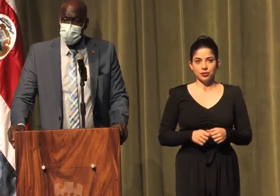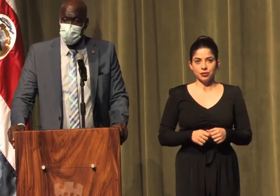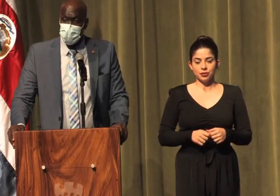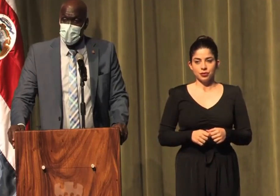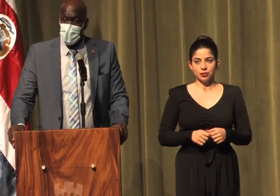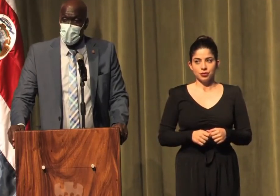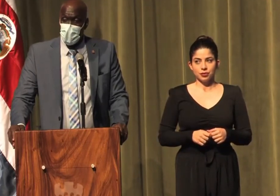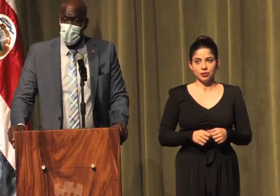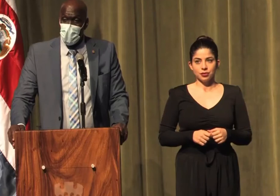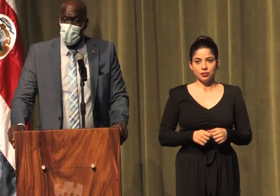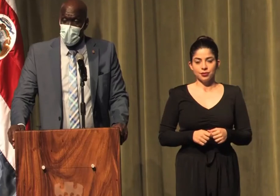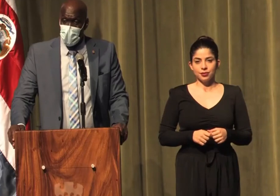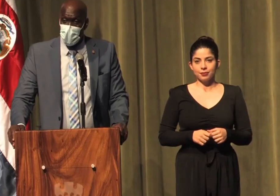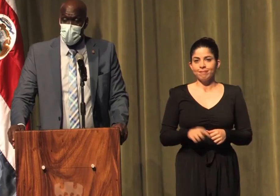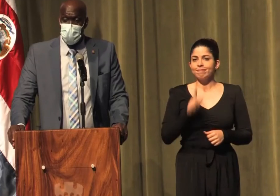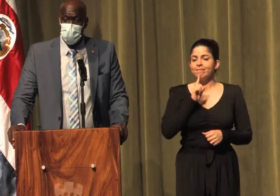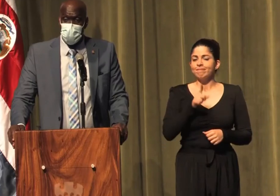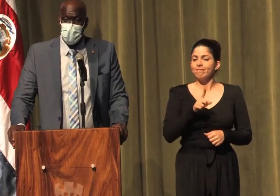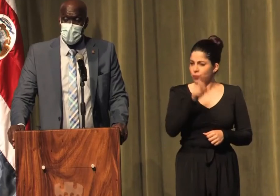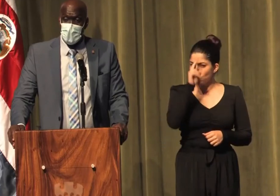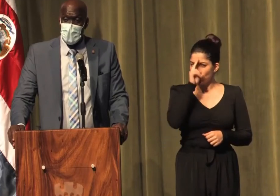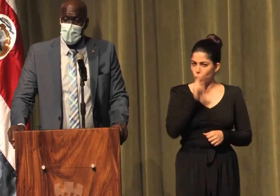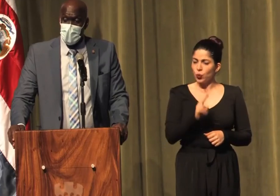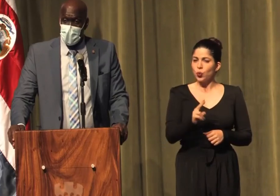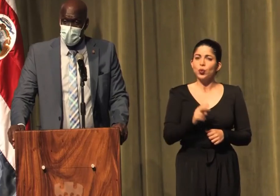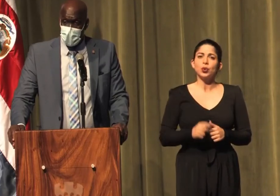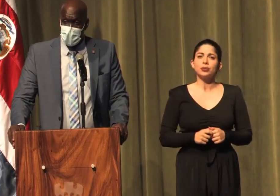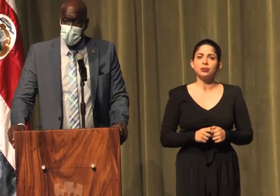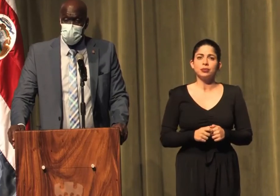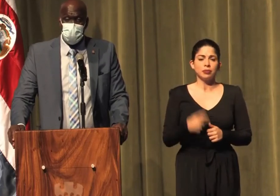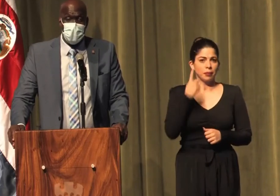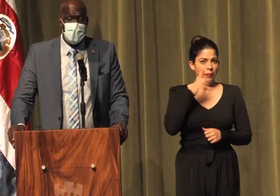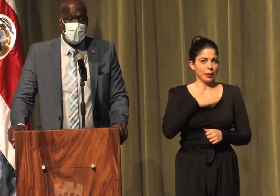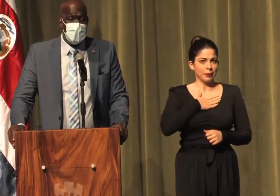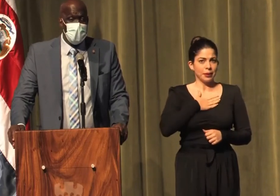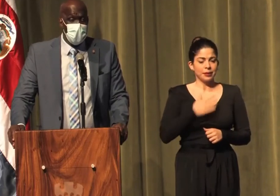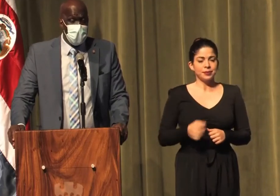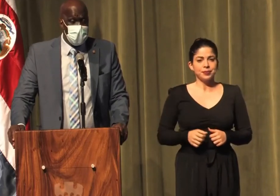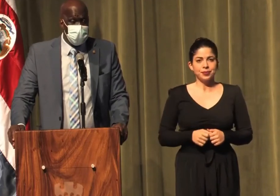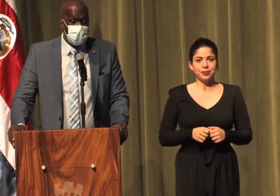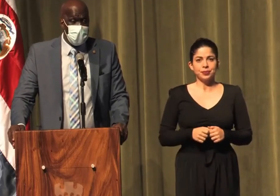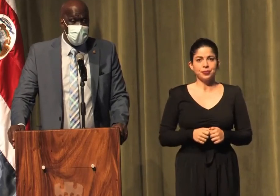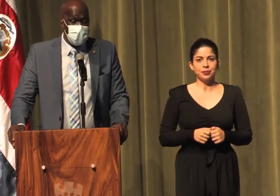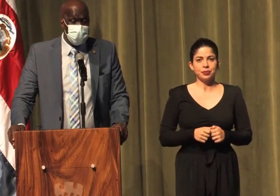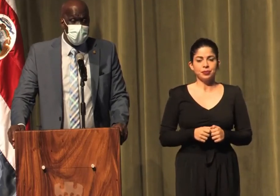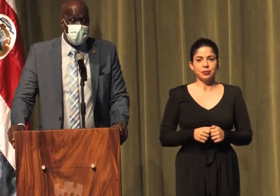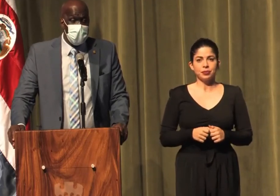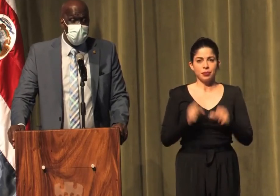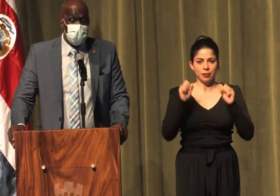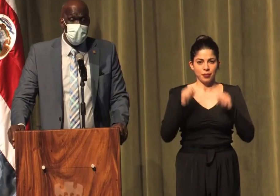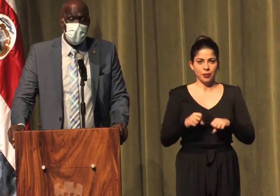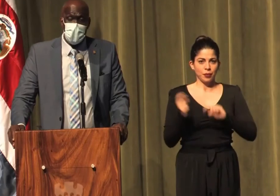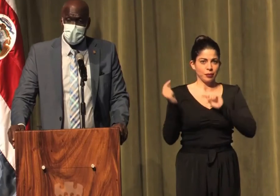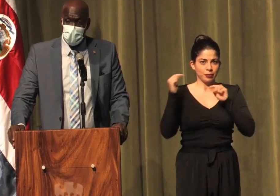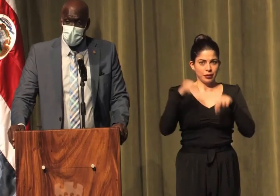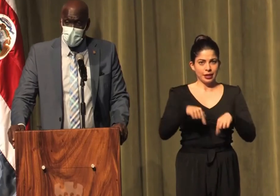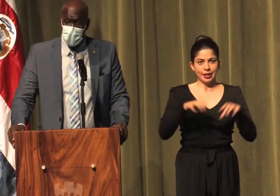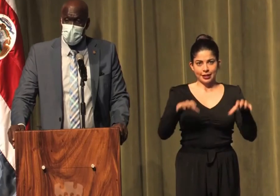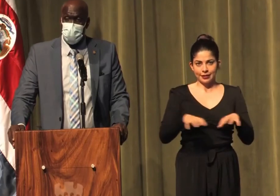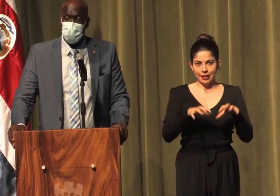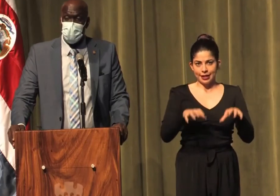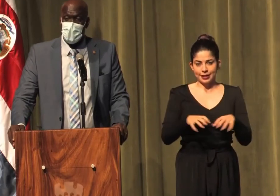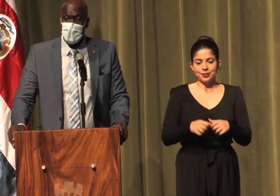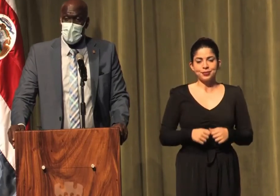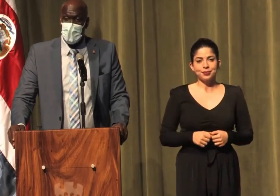es un honor para mí poder estar en esta